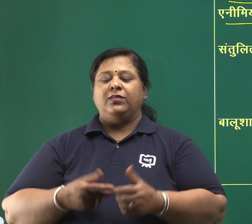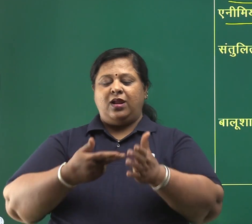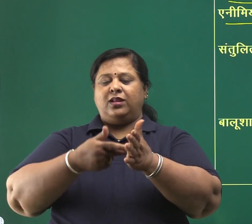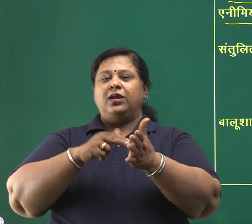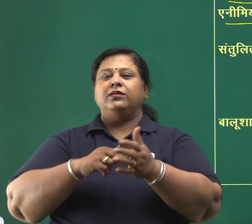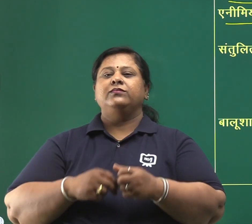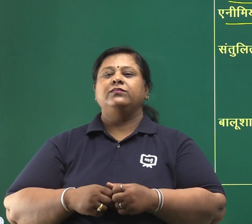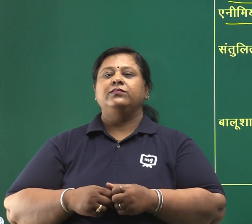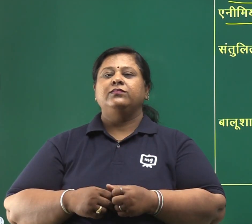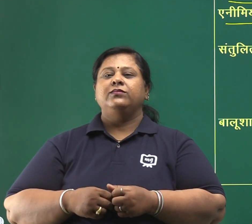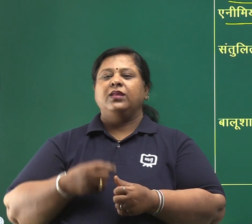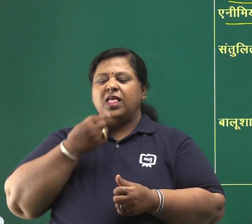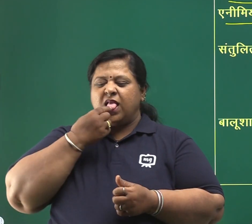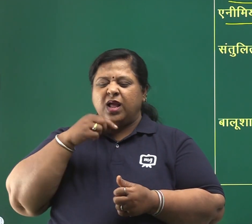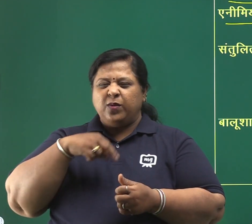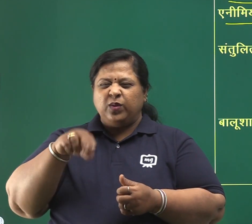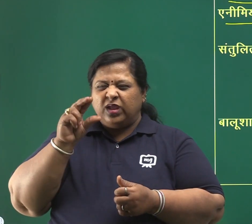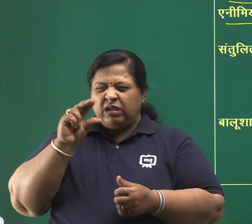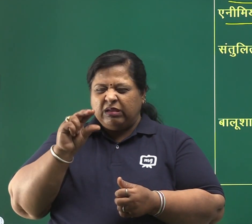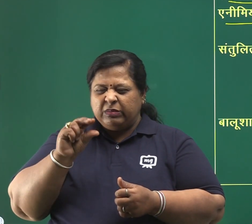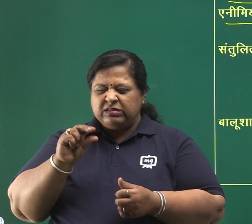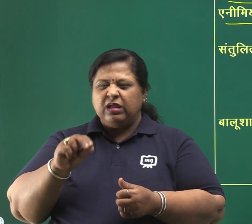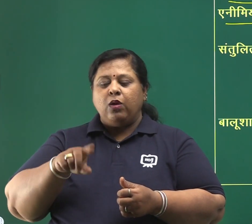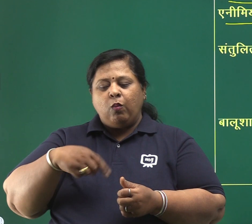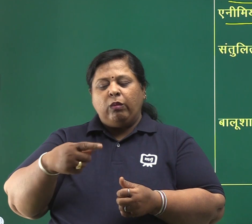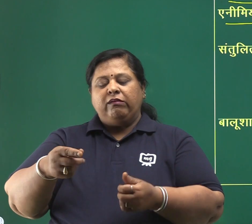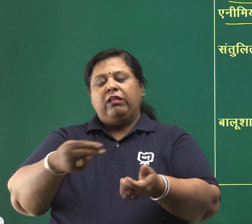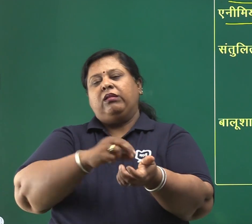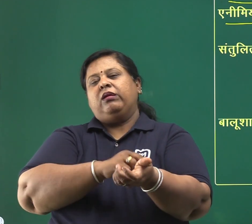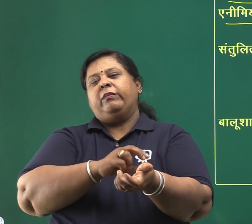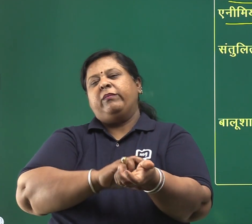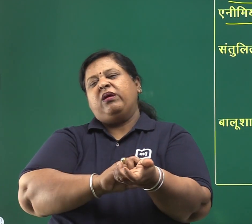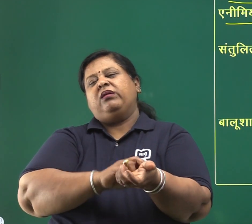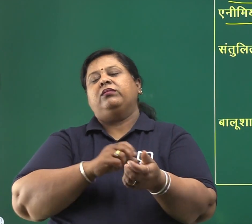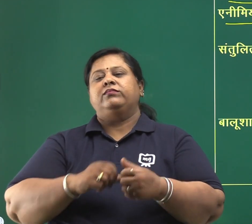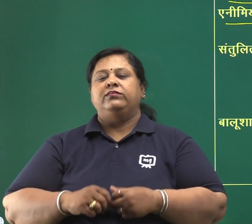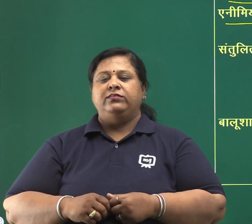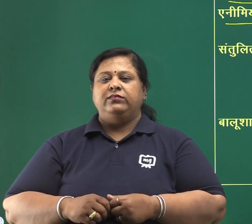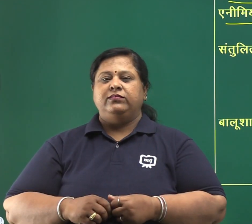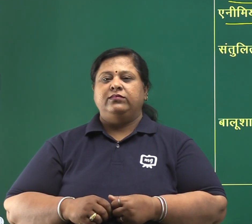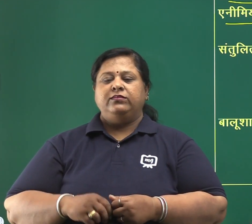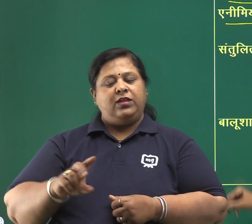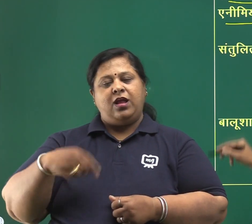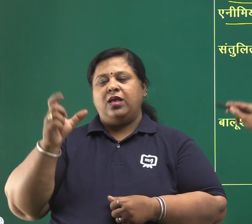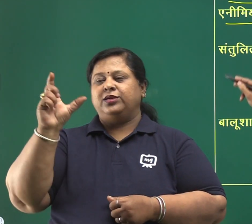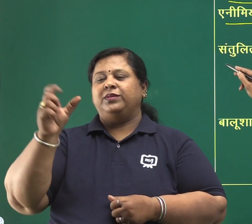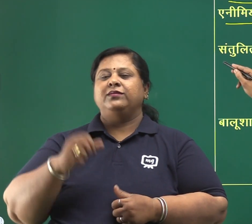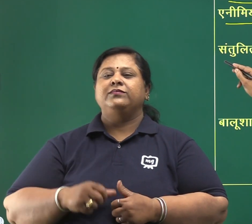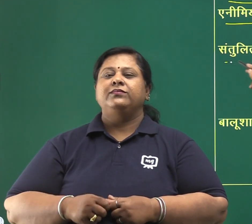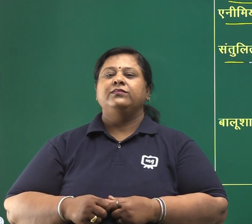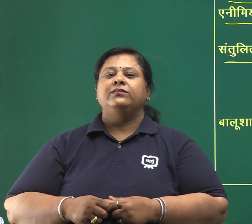अर्थ होगा खून की कमी से होने वाली बीमारी। अगला शब्द